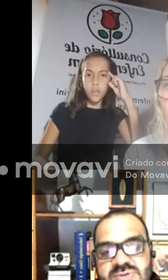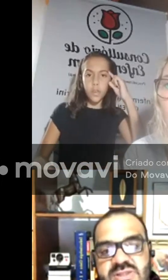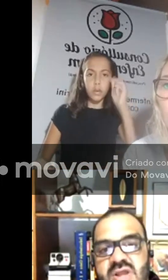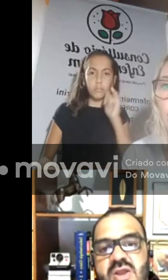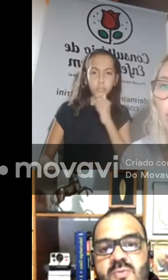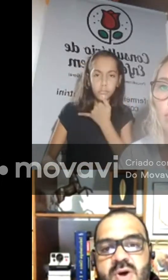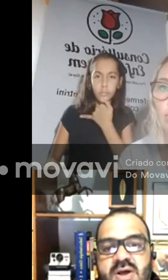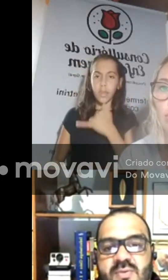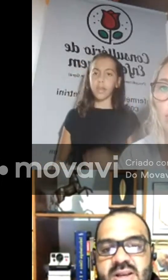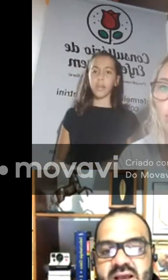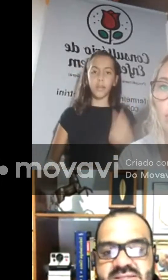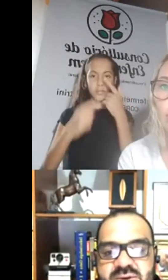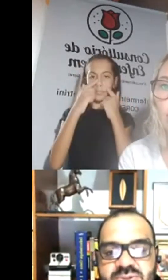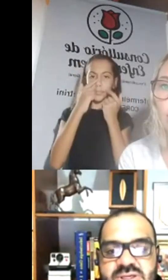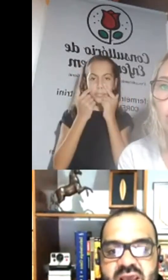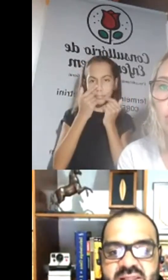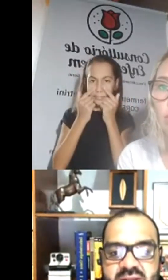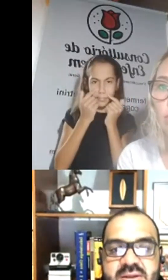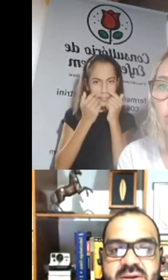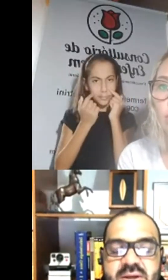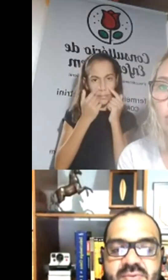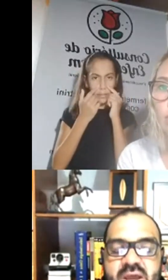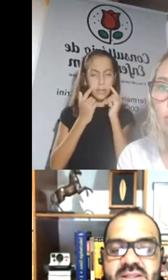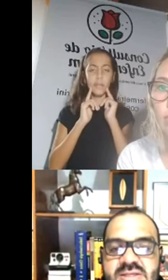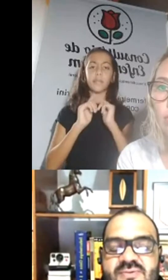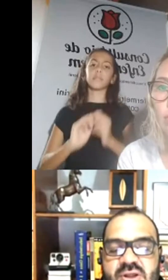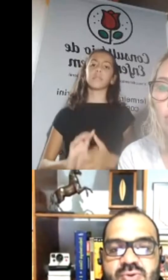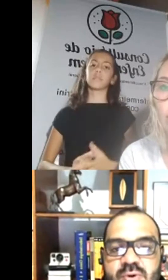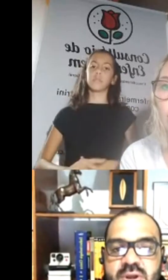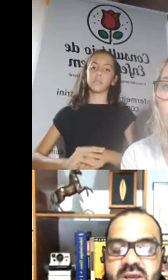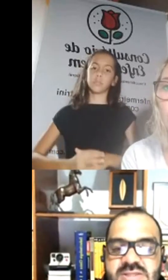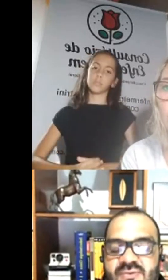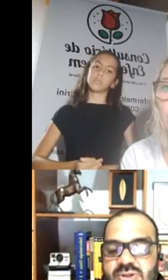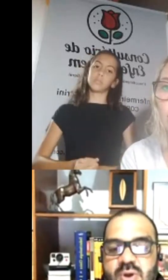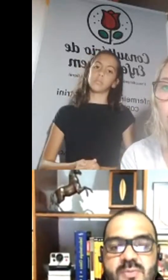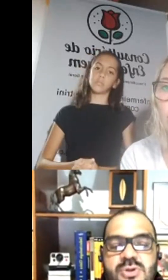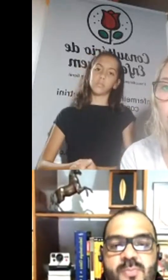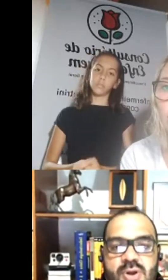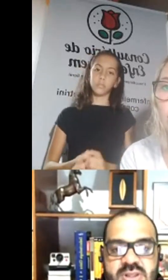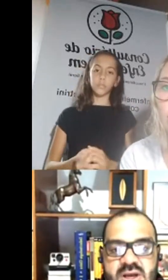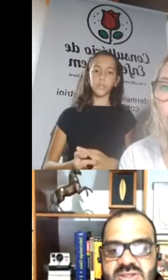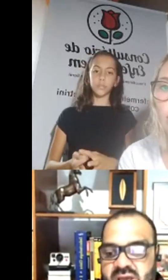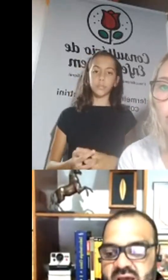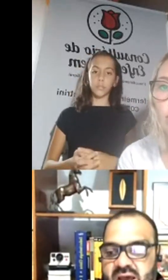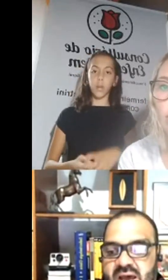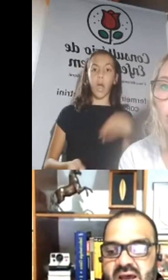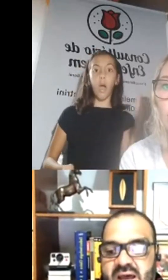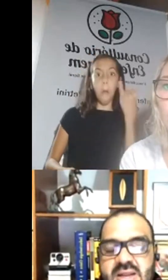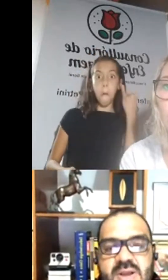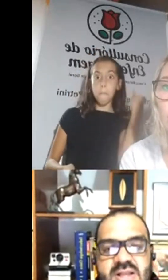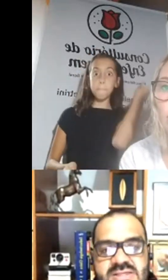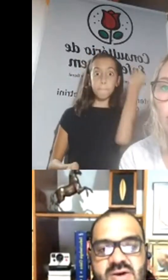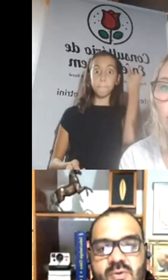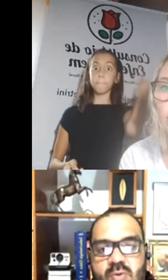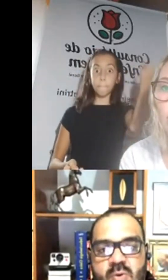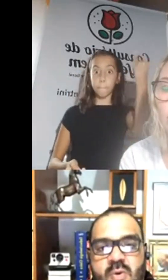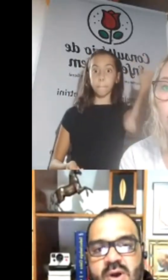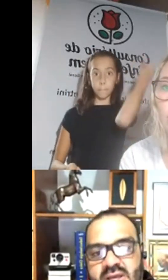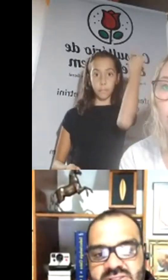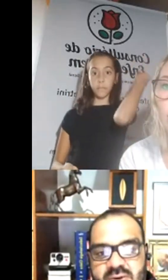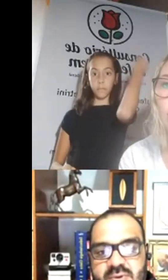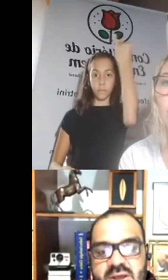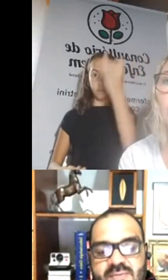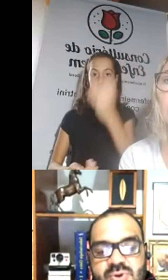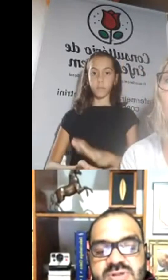seja, você tem uma ligação direta, né, desse fator. Esse fator é muito importante, a alimentação com